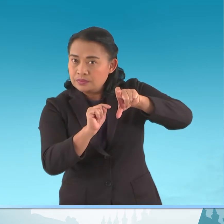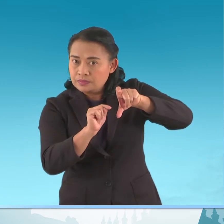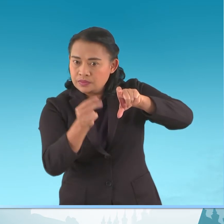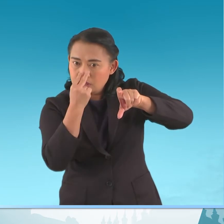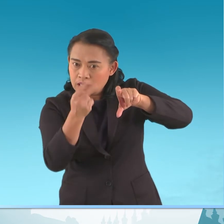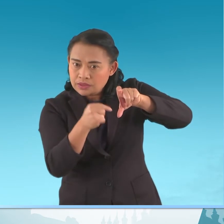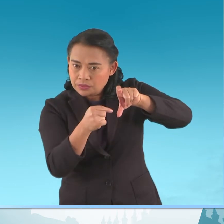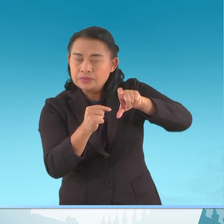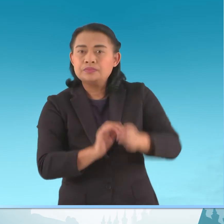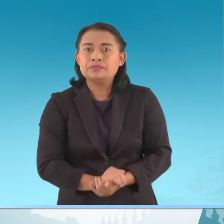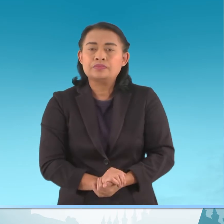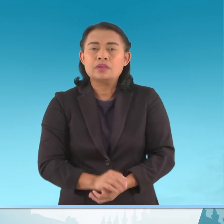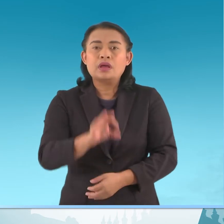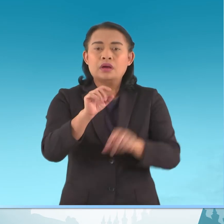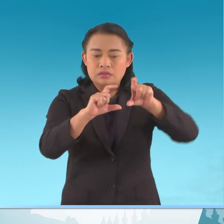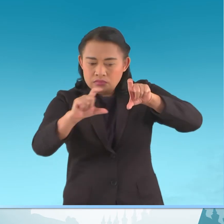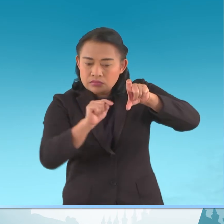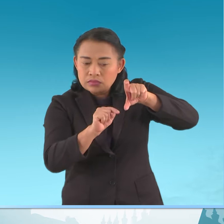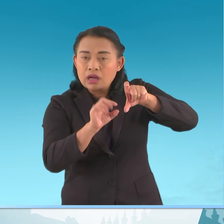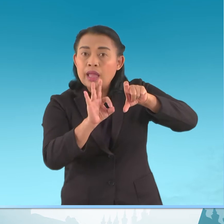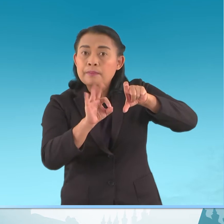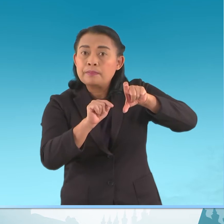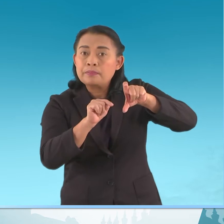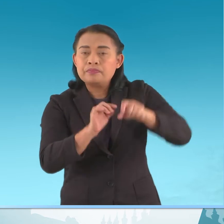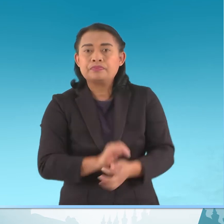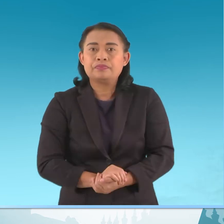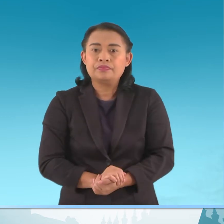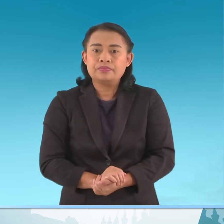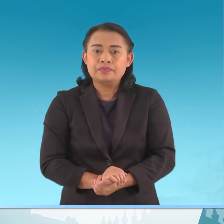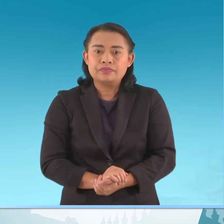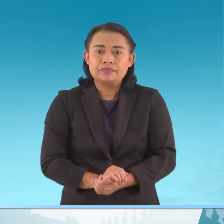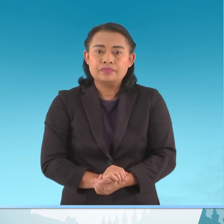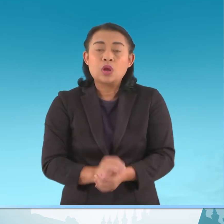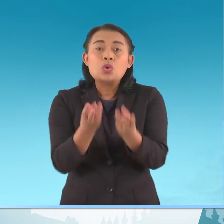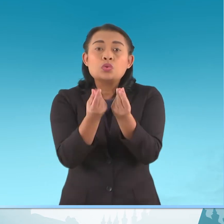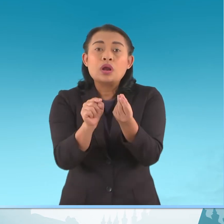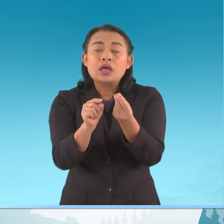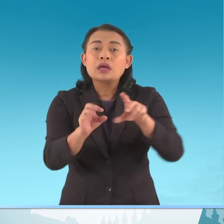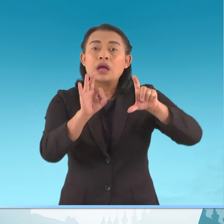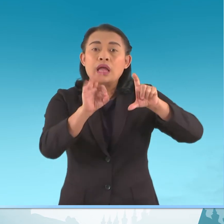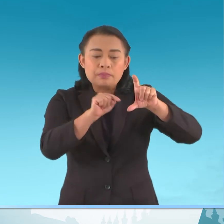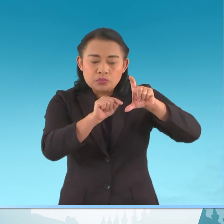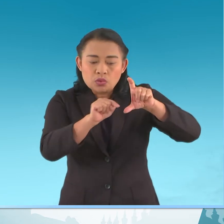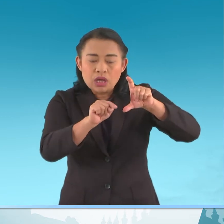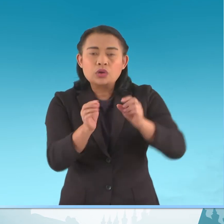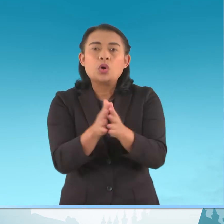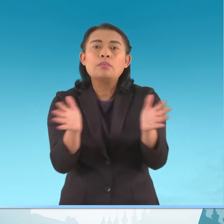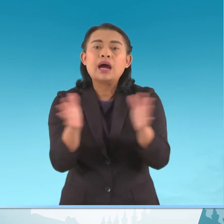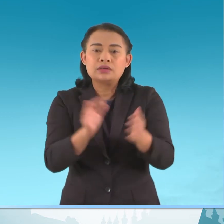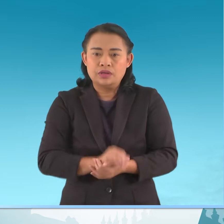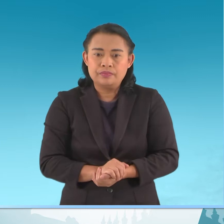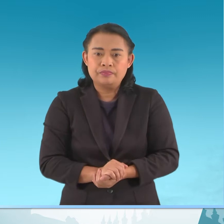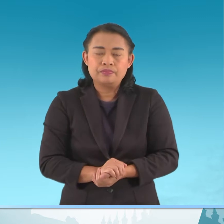ก่อนมันใหญ่ที่จอนะครับตรงนี้นะครับ fแม่ผมก็จะ setค่า fเนี่ยเป็นเลขค่อนข้างมาก